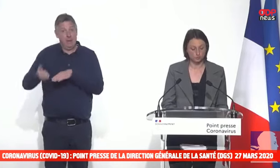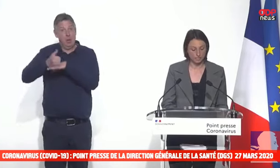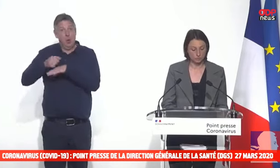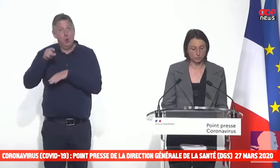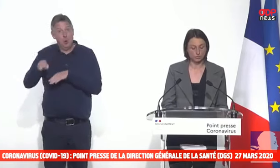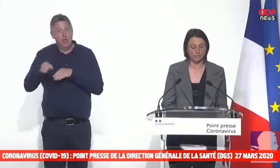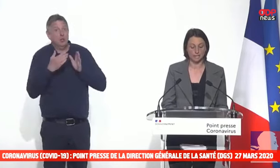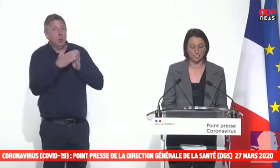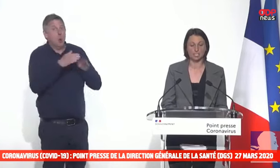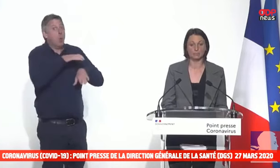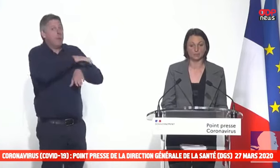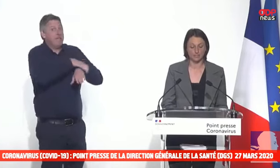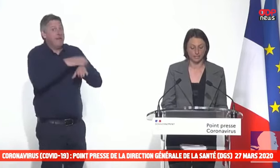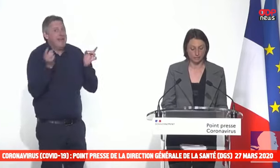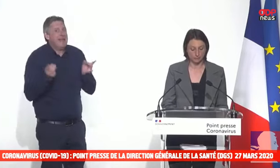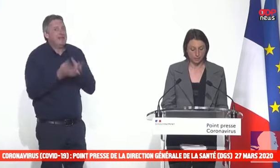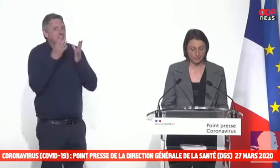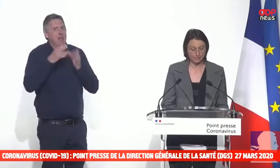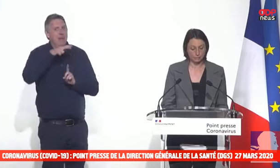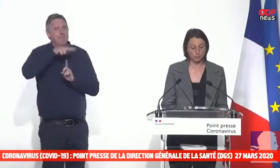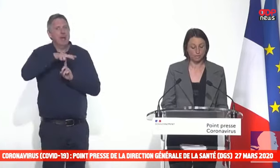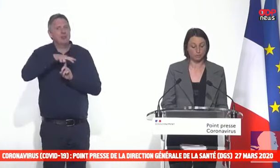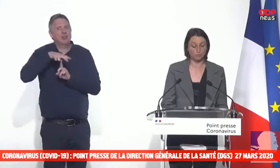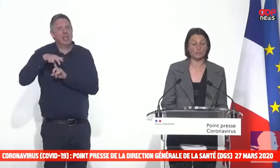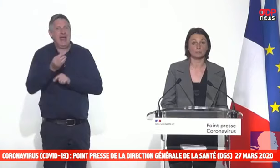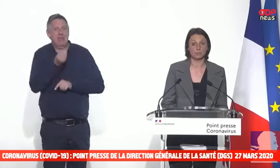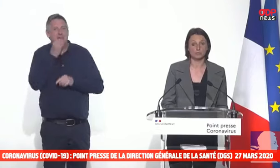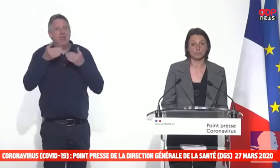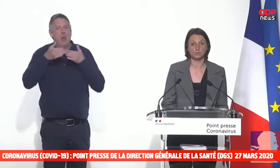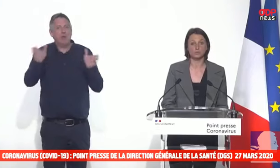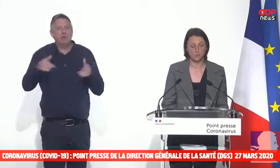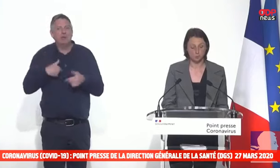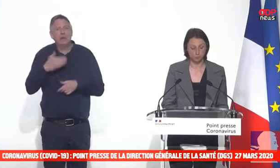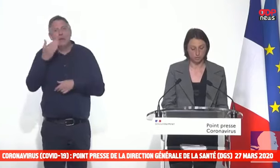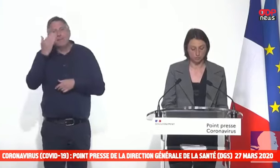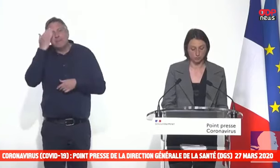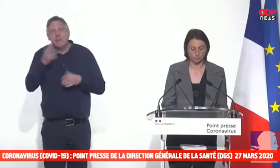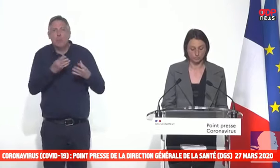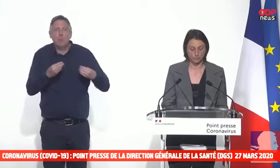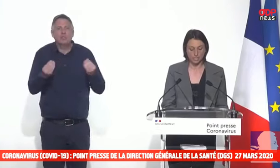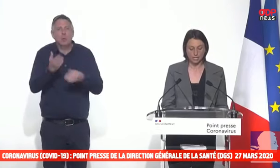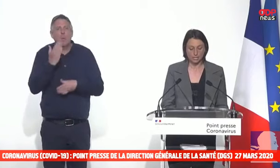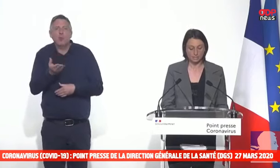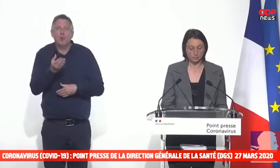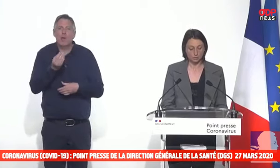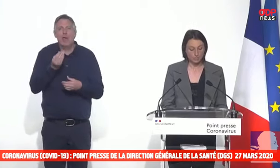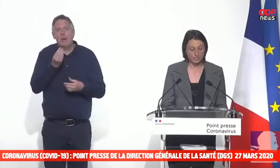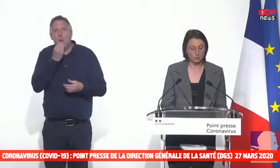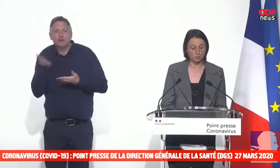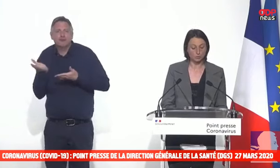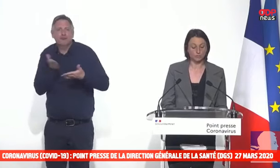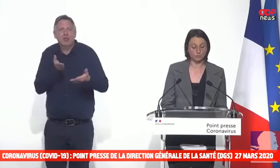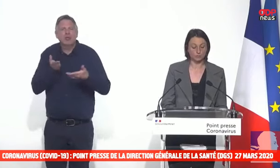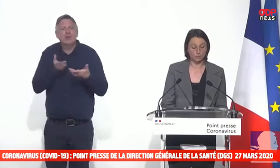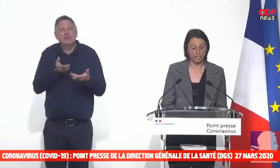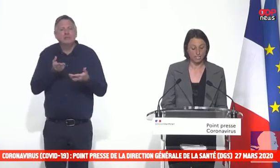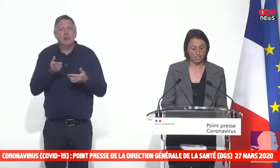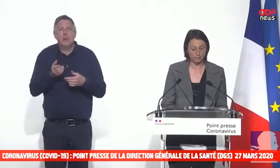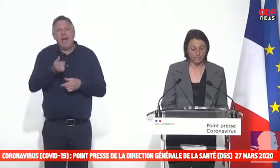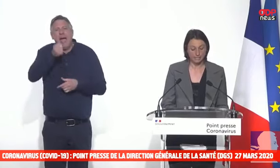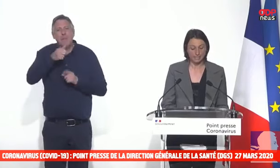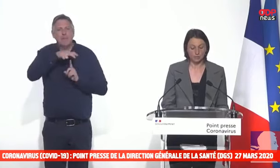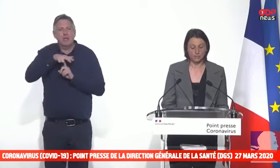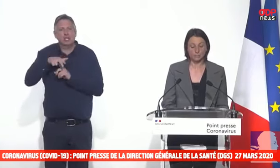autorisation d'ouverture des marchés alimentaires qui répondent à un besoin d'approvisionnement de la population. Cette autorisation pour la tenue d'un